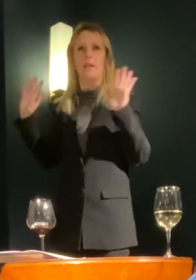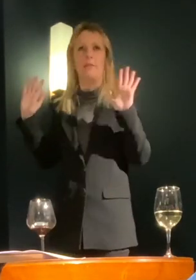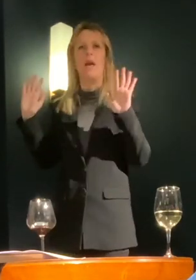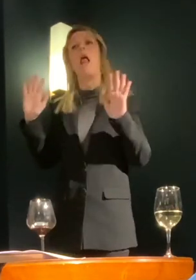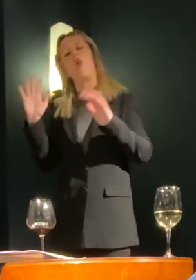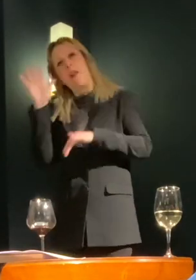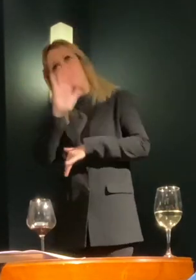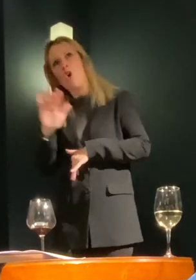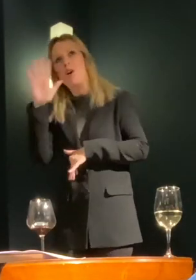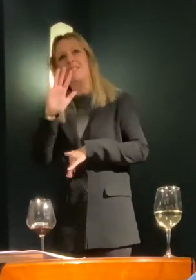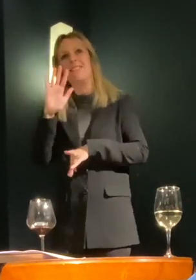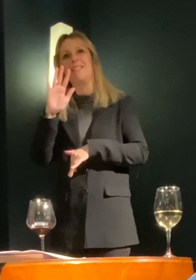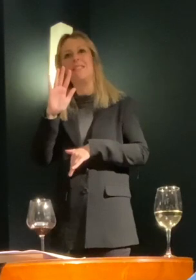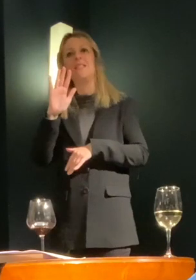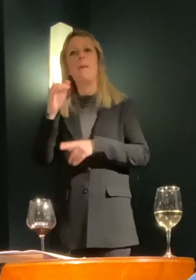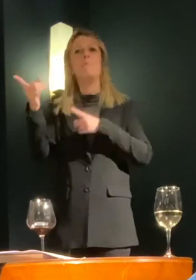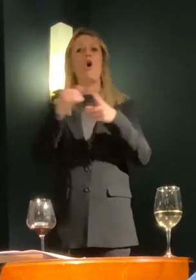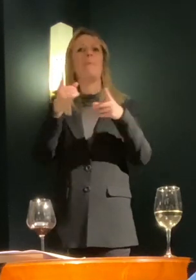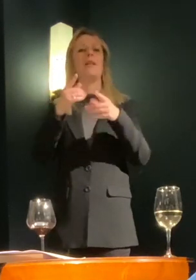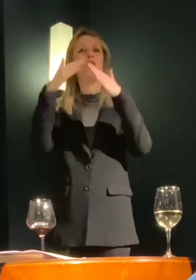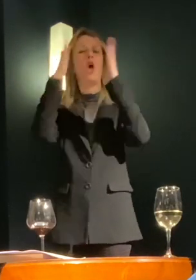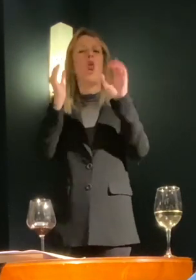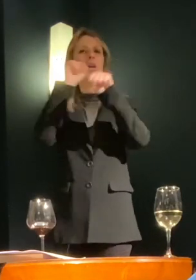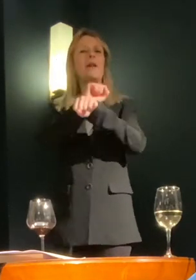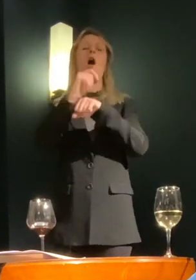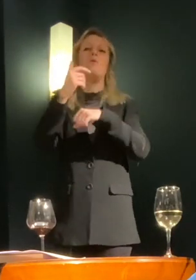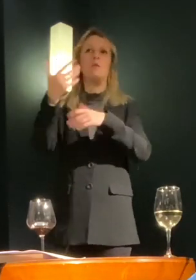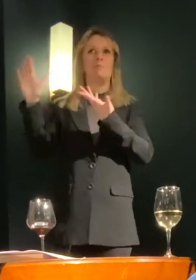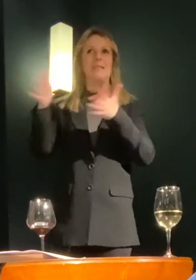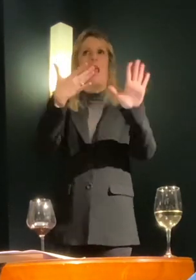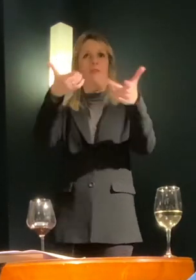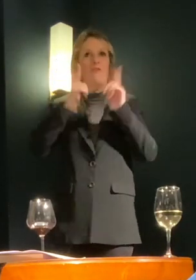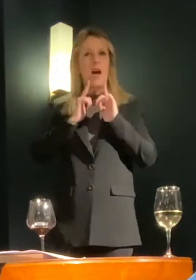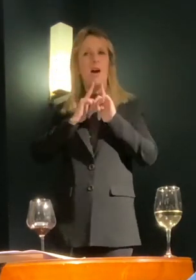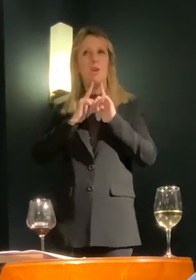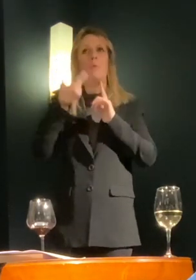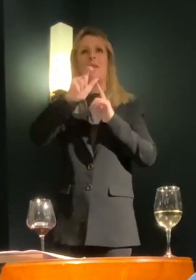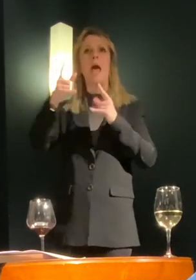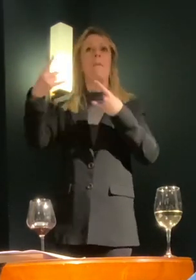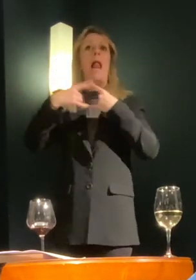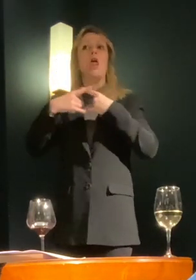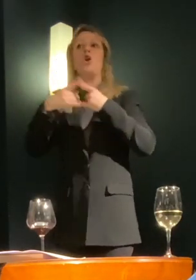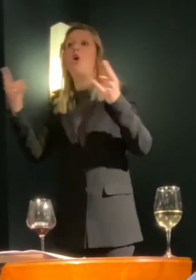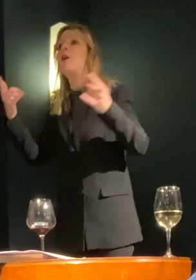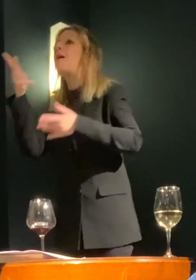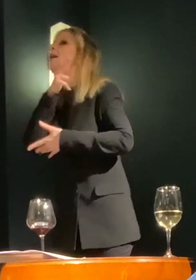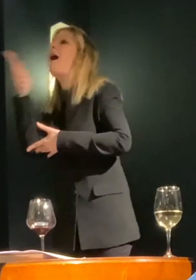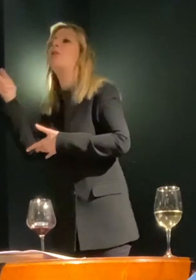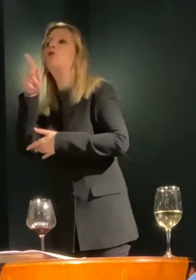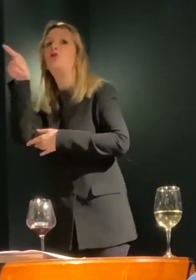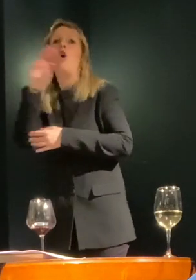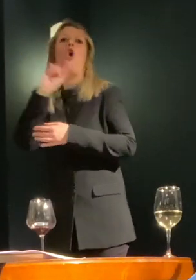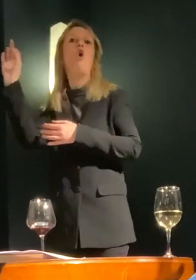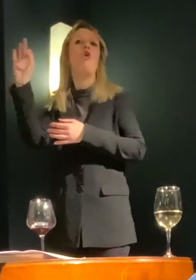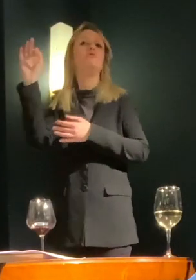forse il lockdown mi ha salvato, perché a un certo punto l'alternativa era: canto fuori dal balcone o scrivo, forse scrivo, anche per